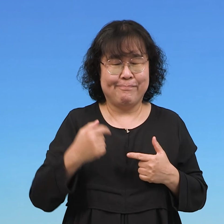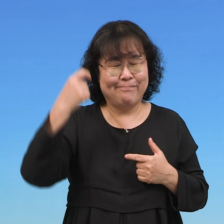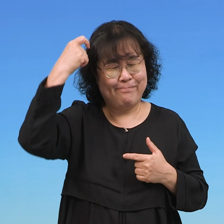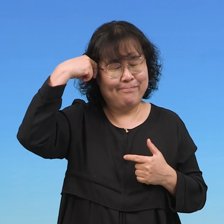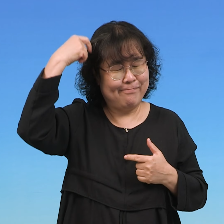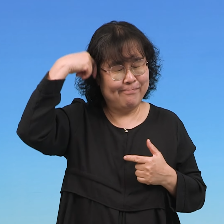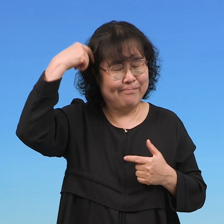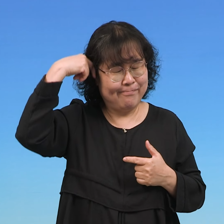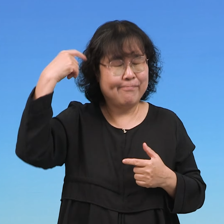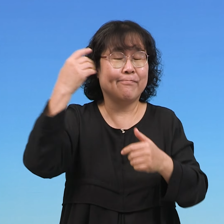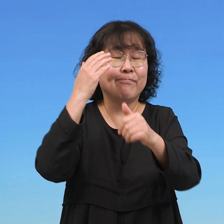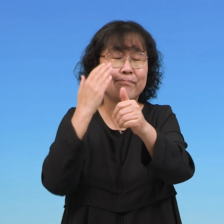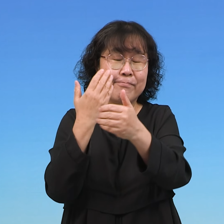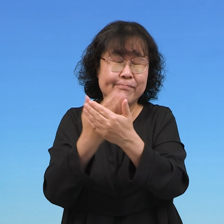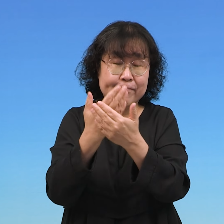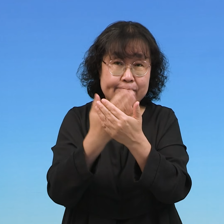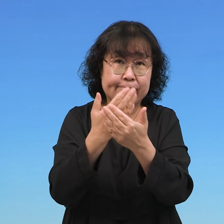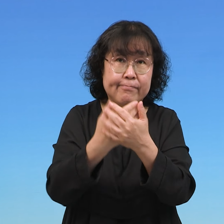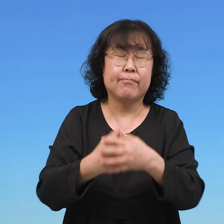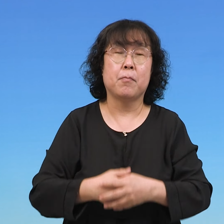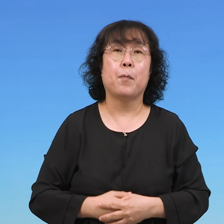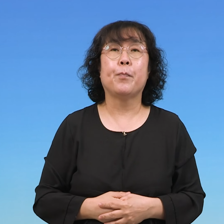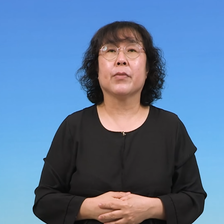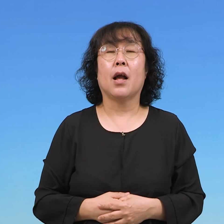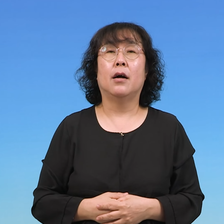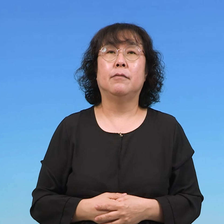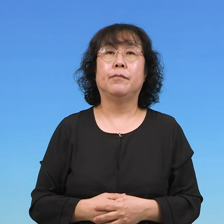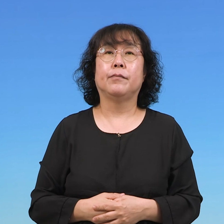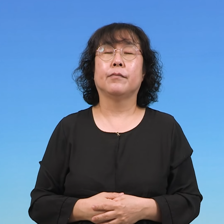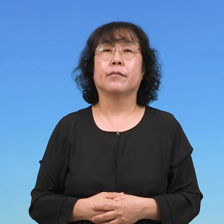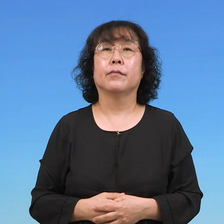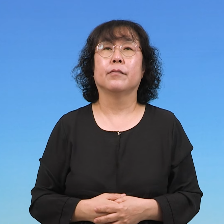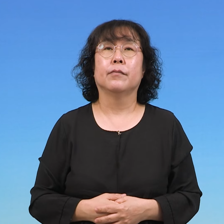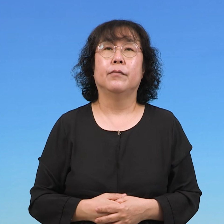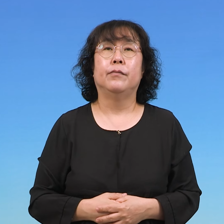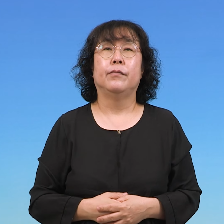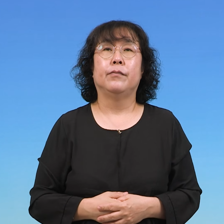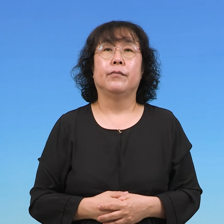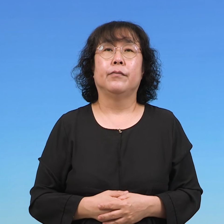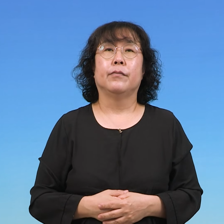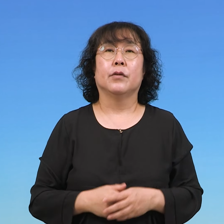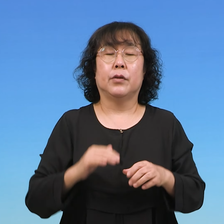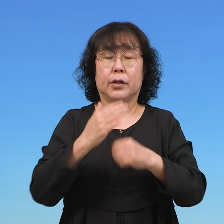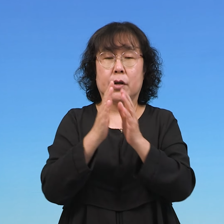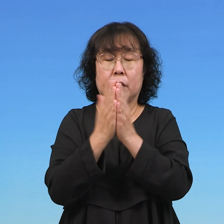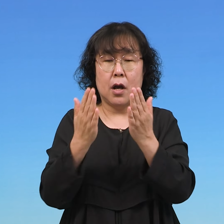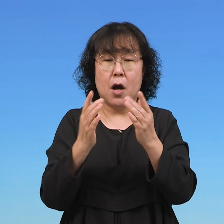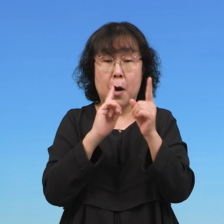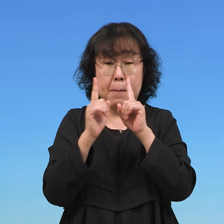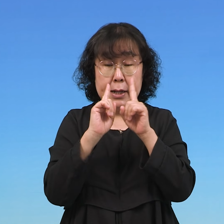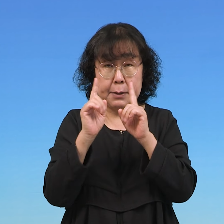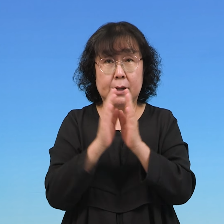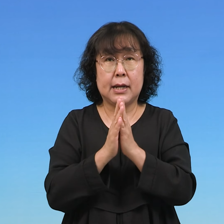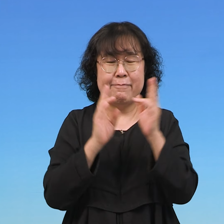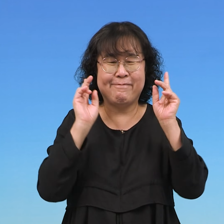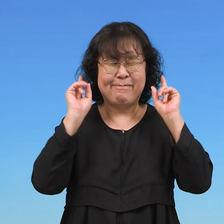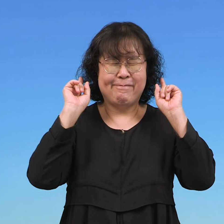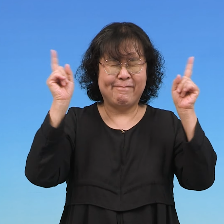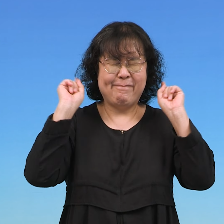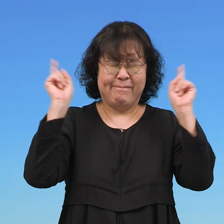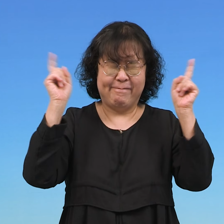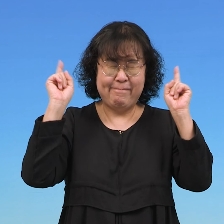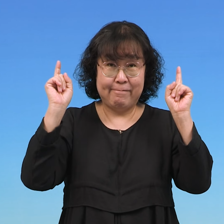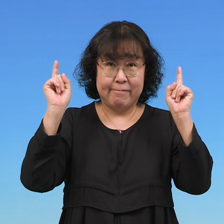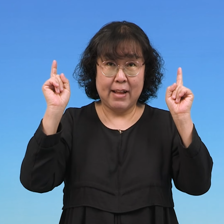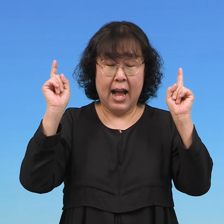이런 차원에서 이제 이 본문을 가지고 이 탕자의 비유로 알려져 있는, 아마 교회 처음